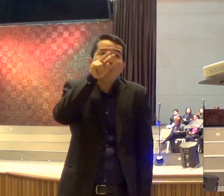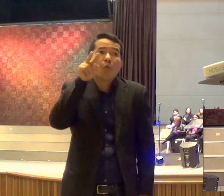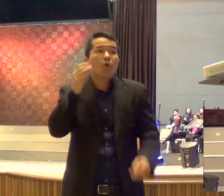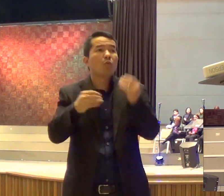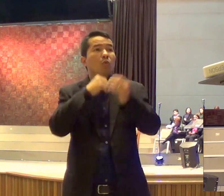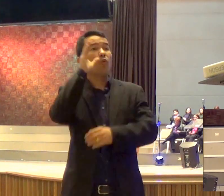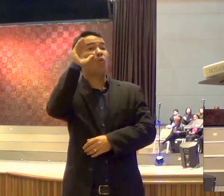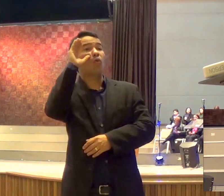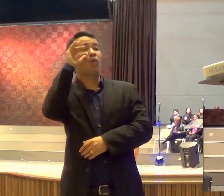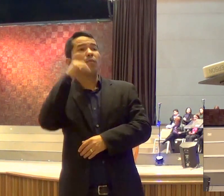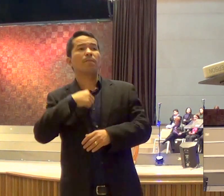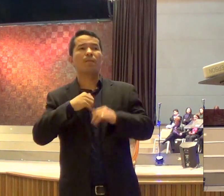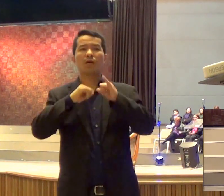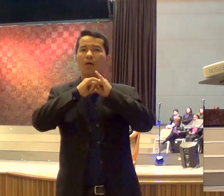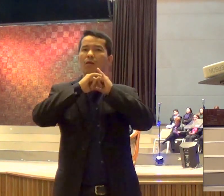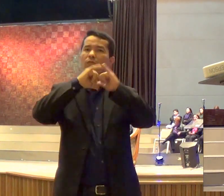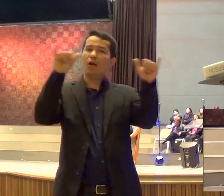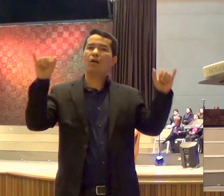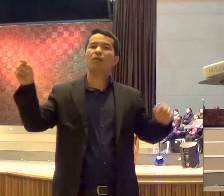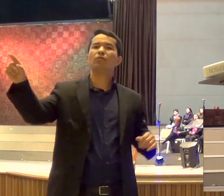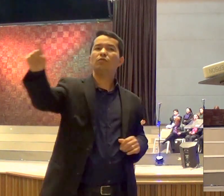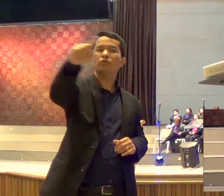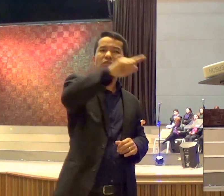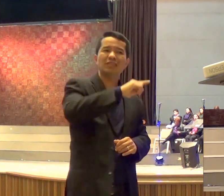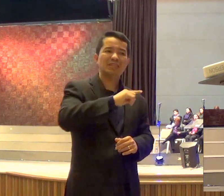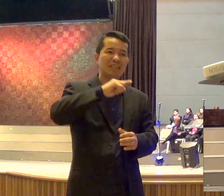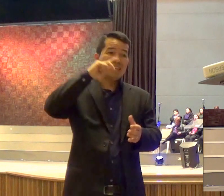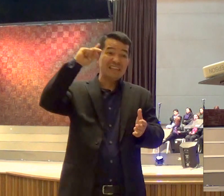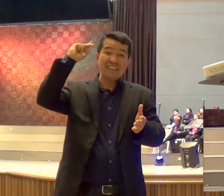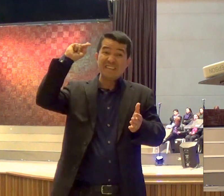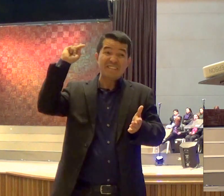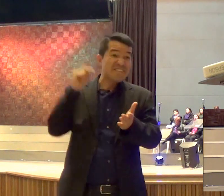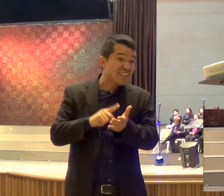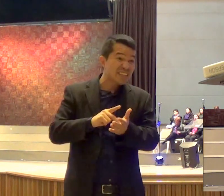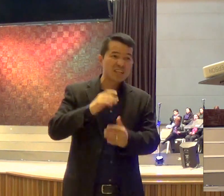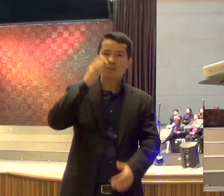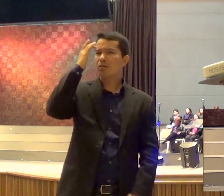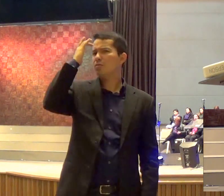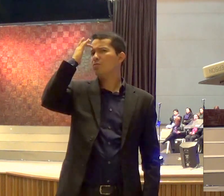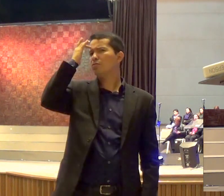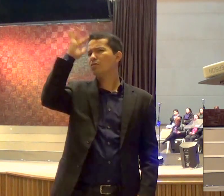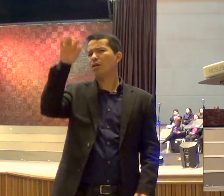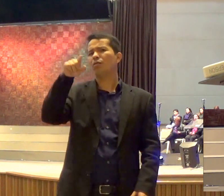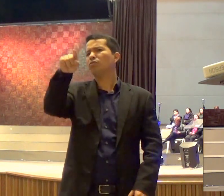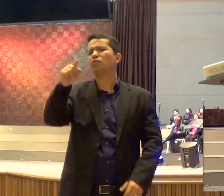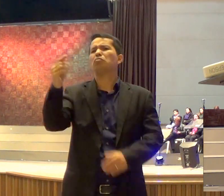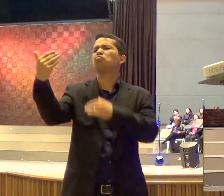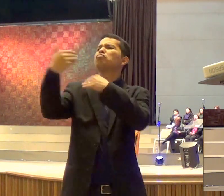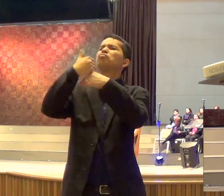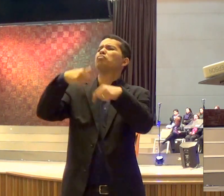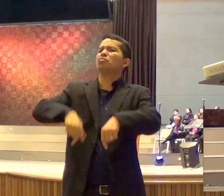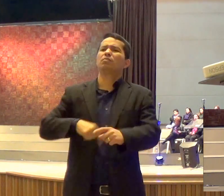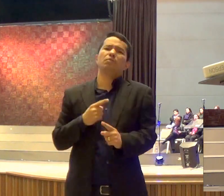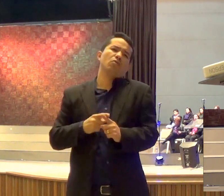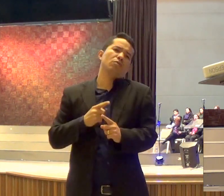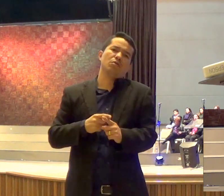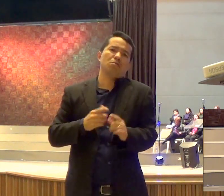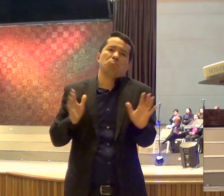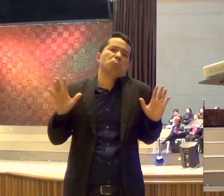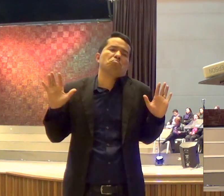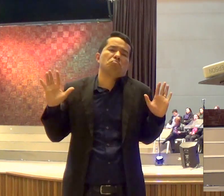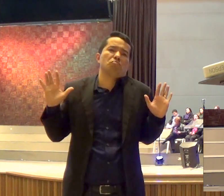preciso dizer para você que na verdade Seja lá qual for a desculpa do seu coração para estar aqui